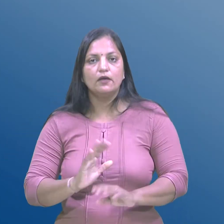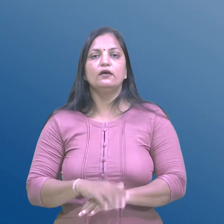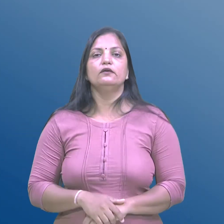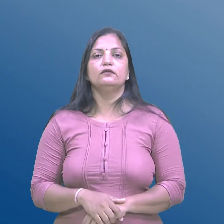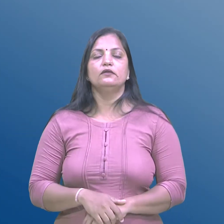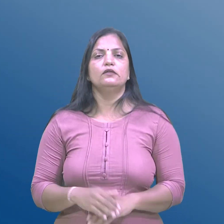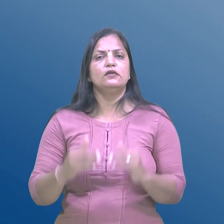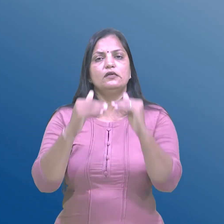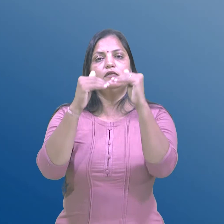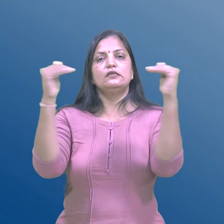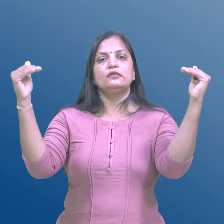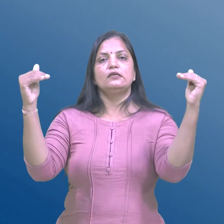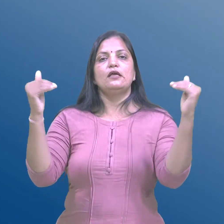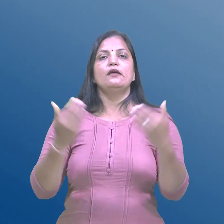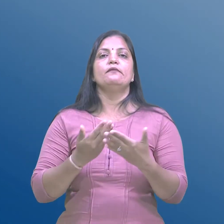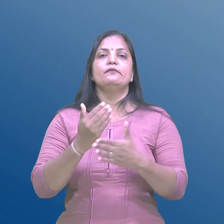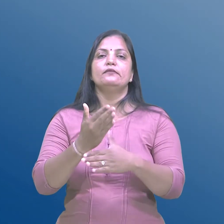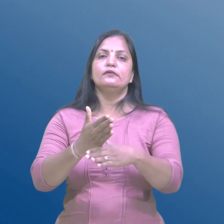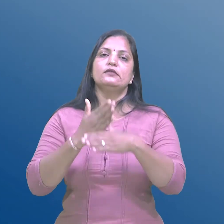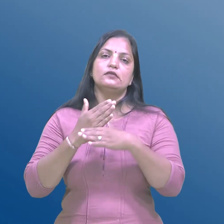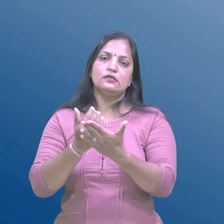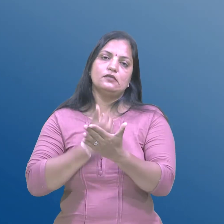સમાન સુરક્ષા અને સલામતી આપવાની રહેશે.